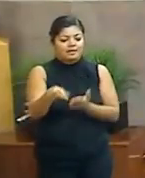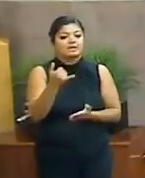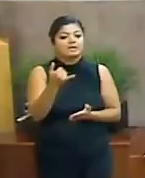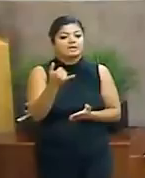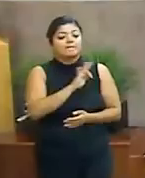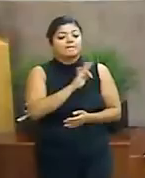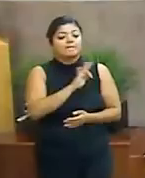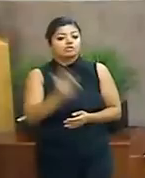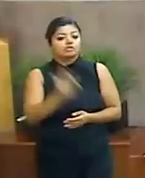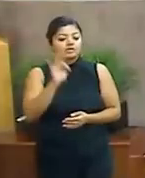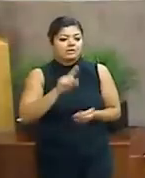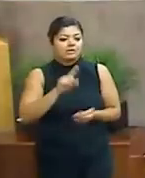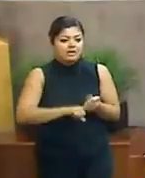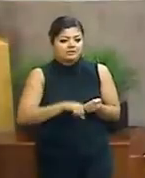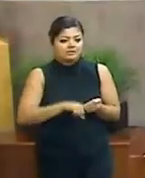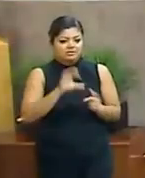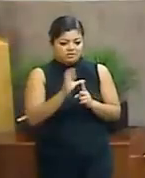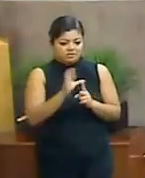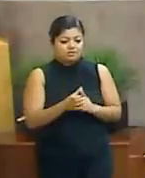riesgo